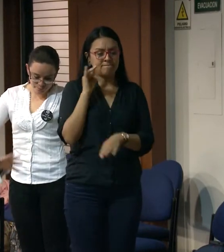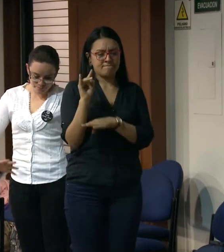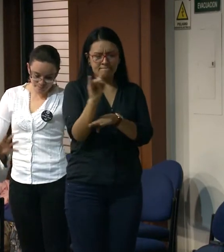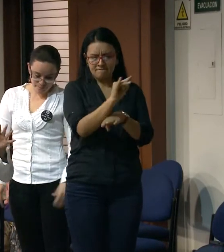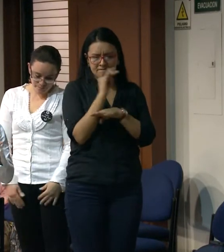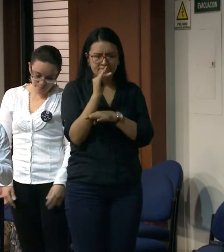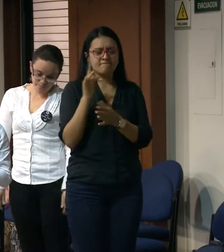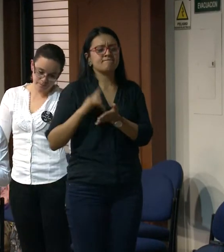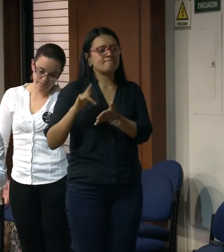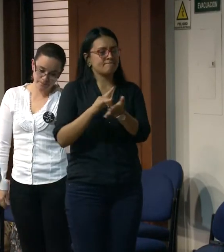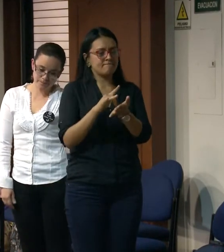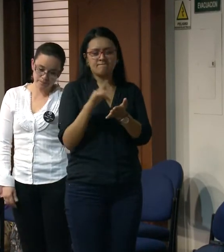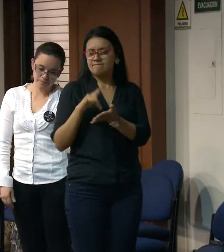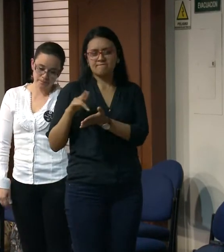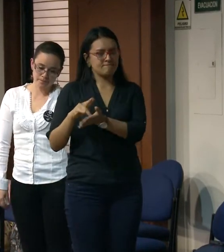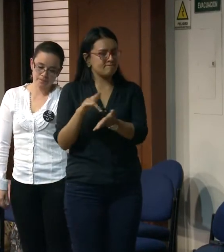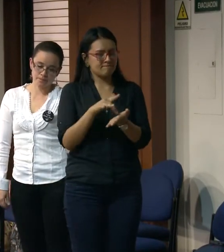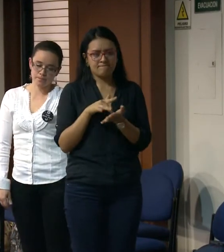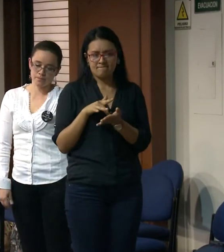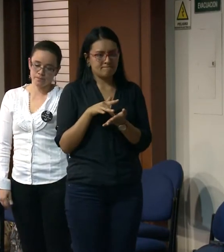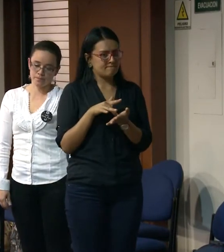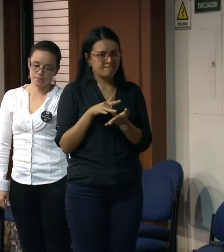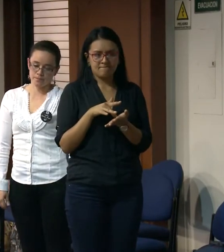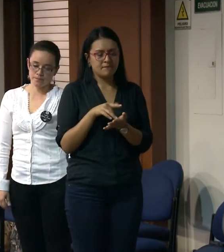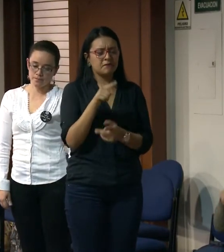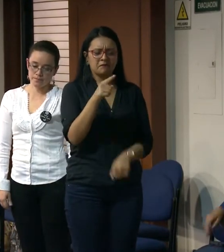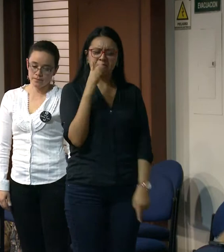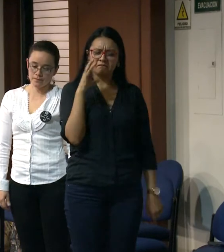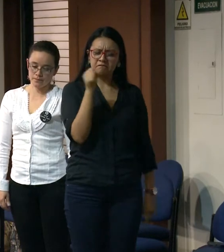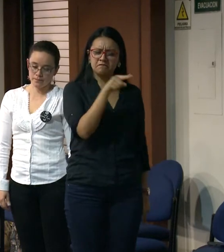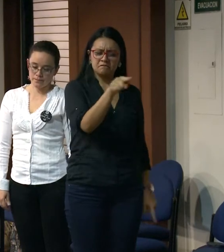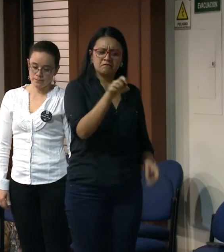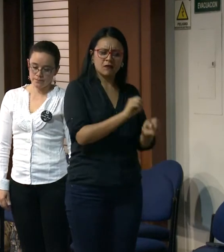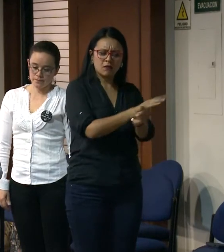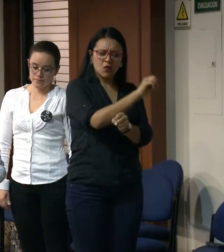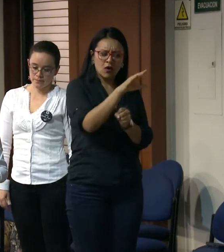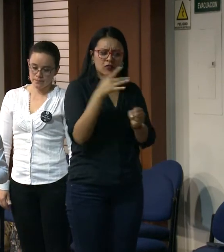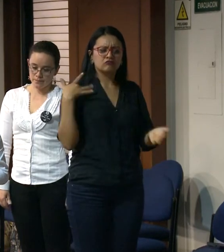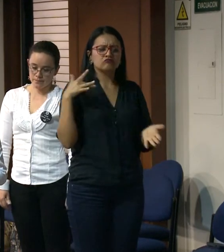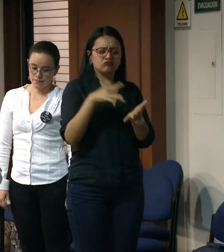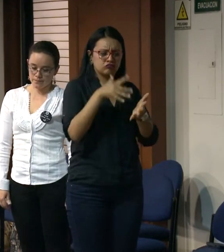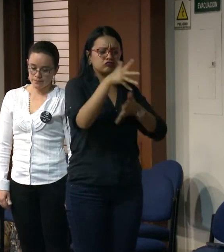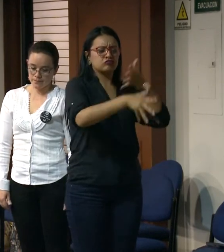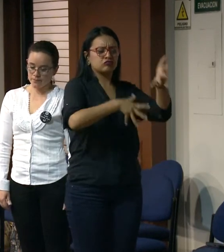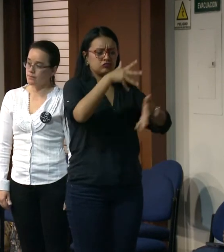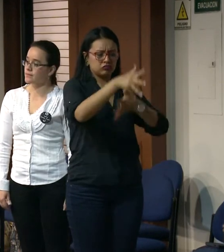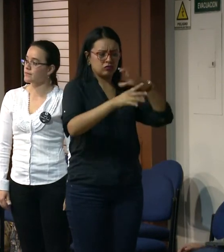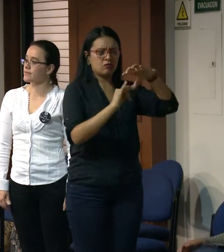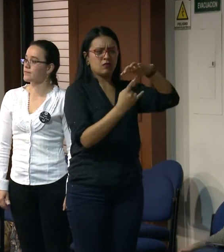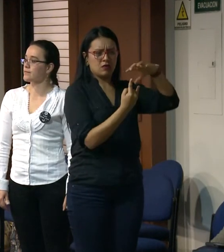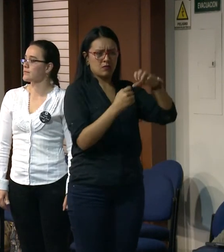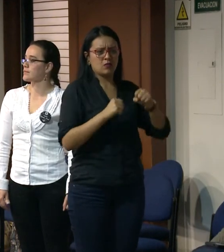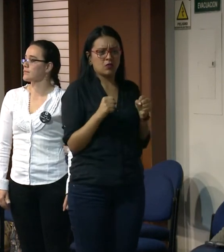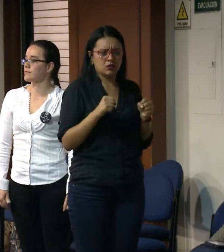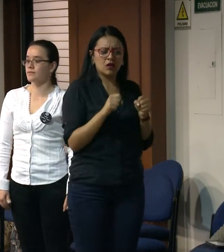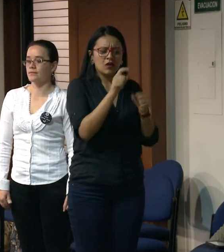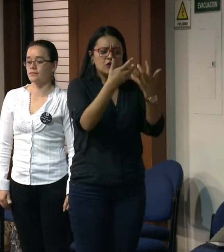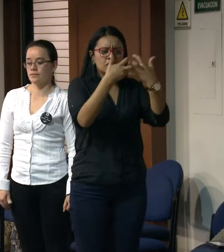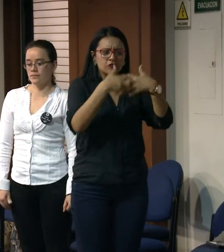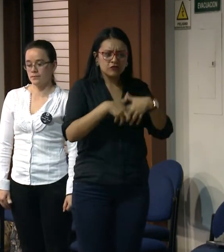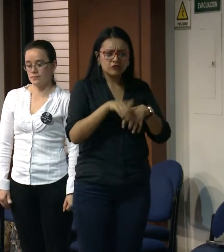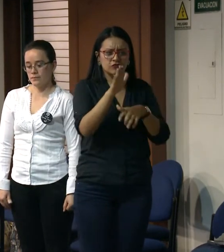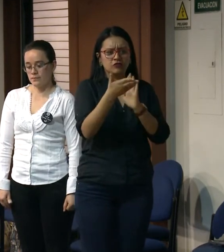observación participante y no participante, que consistió en mirar qué población asiste al Planetario Bogotá, cuáles son las funciones